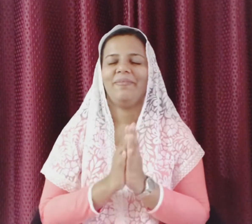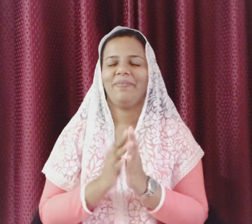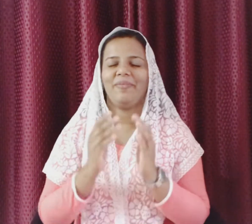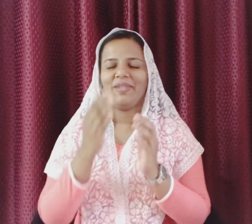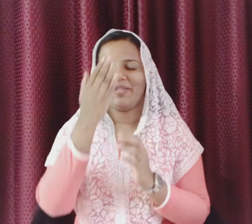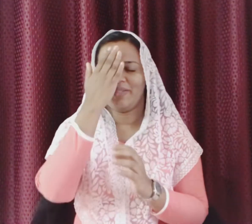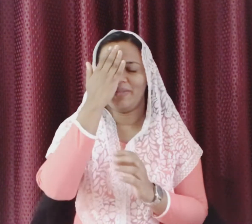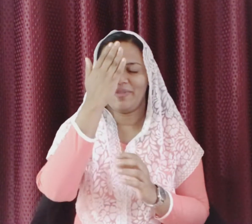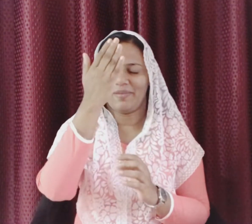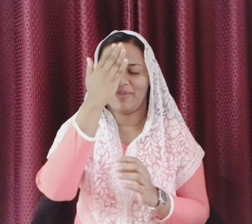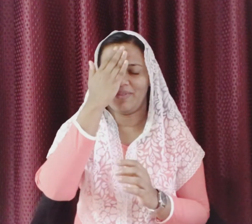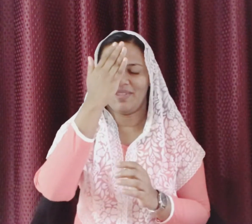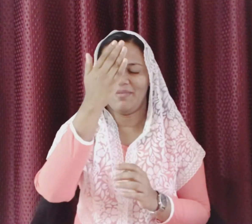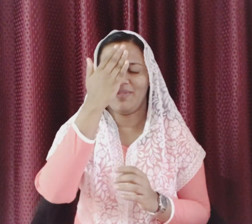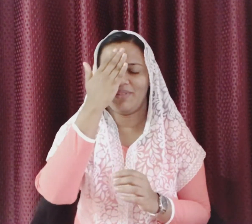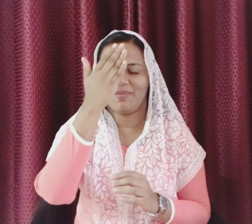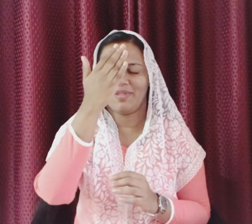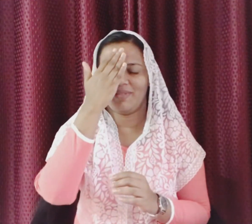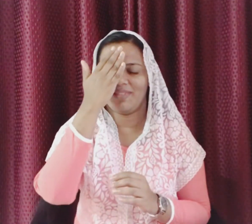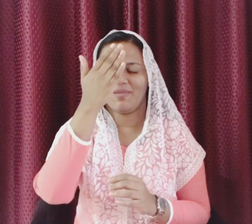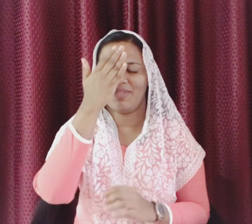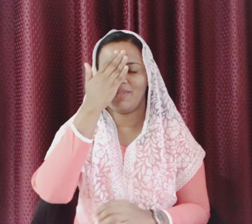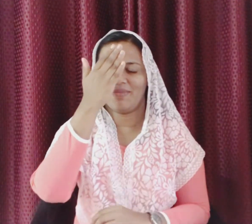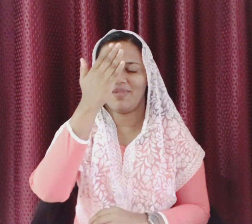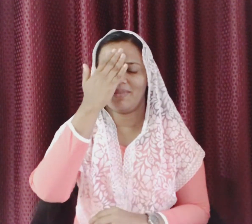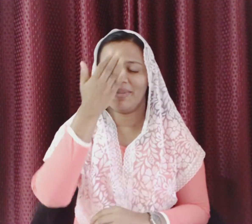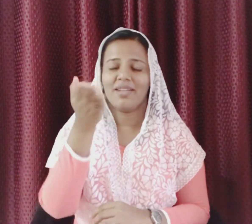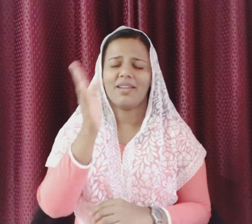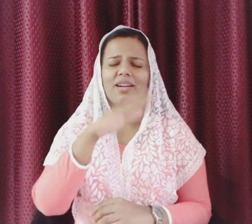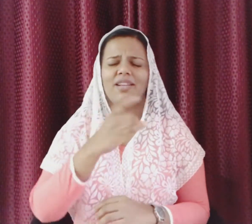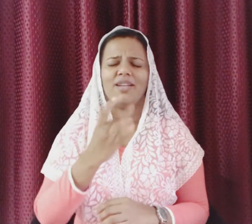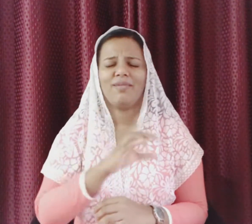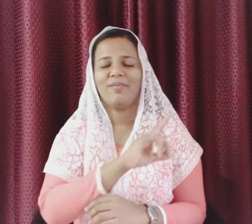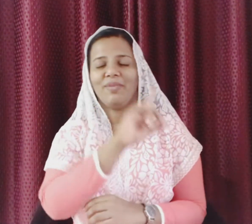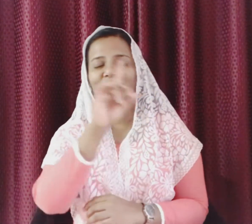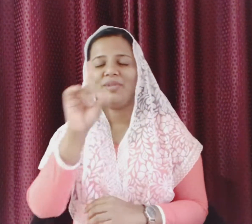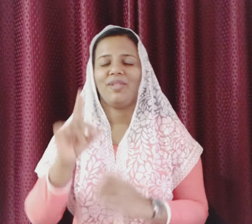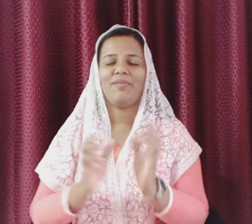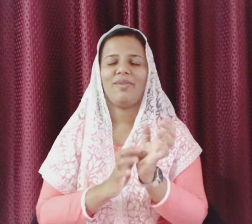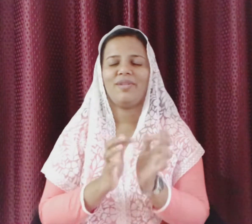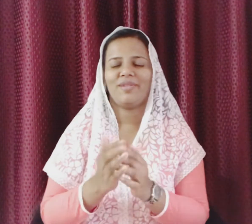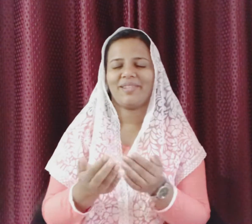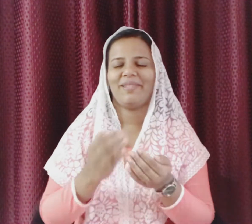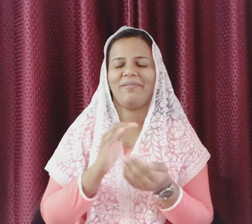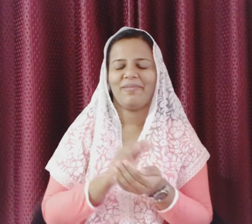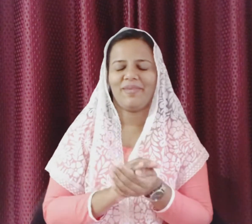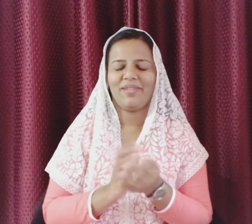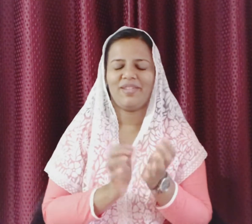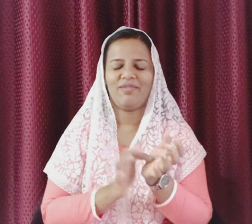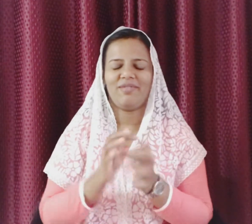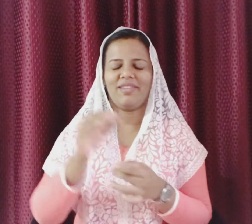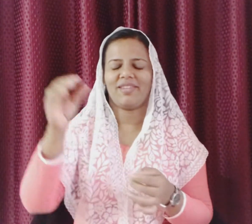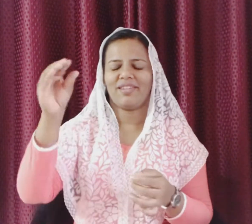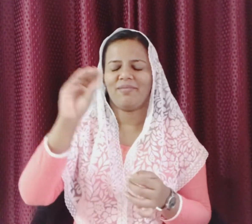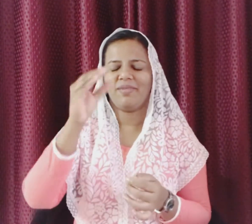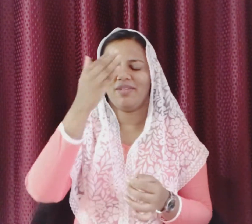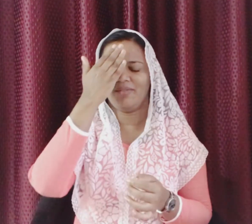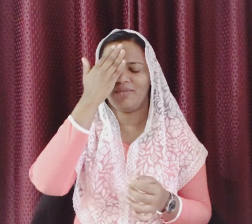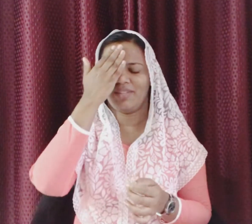സ്തോത്രം, സ്തോത്രം, സ്തോത്രം, സ്തോത്രം, സ്തോത്രം, സ്തോത്രം, സ്തോത്രം. കഴിഞ്ഞ പകൽക്കാലം മുഴുവൻ ഞങ്ങളെ കാത്തു പരിപാലിച്ച് കർത്താവിൻ്റെ കൃപകൾക്കായി സ്തോത്രം. കഴിഞ്ഞ രാത്രി ഞങ്ങൾക്ക്